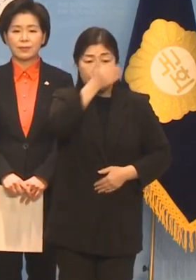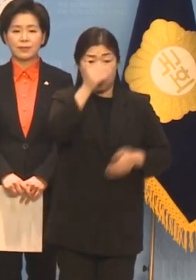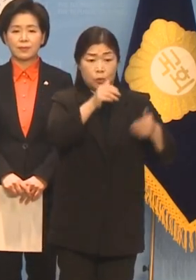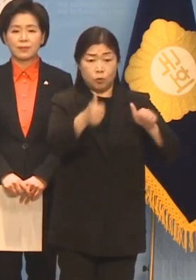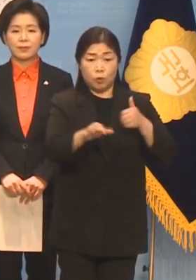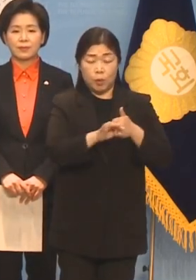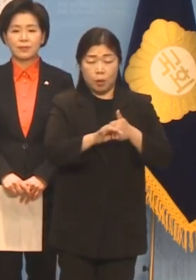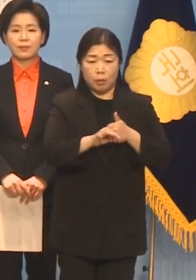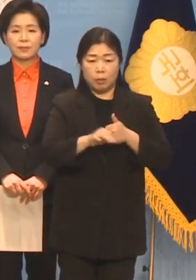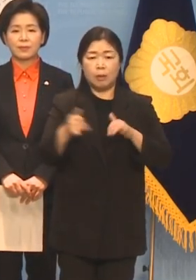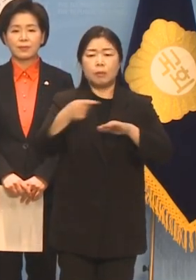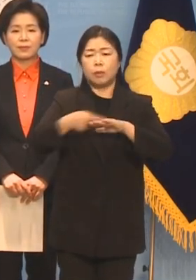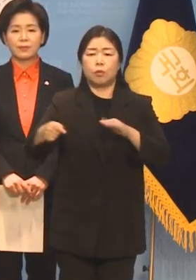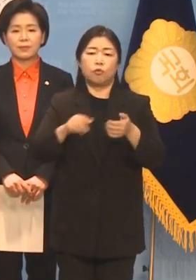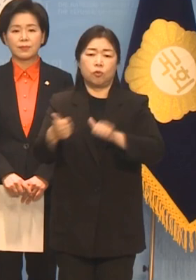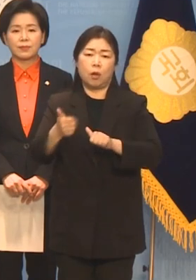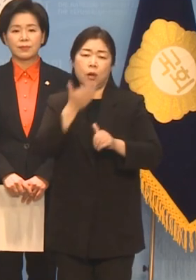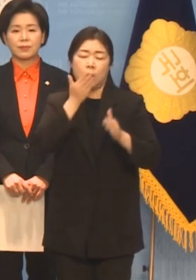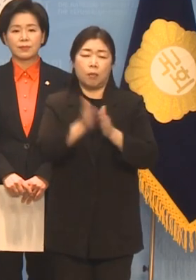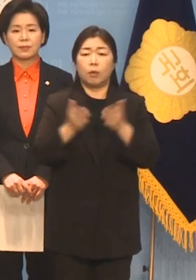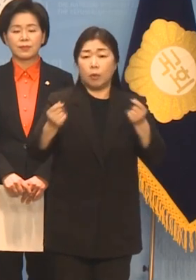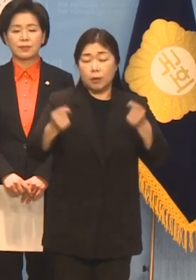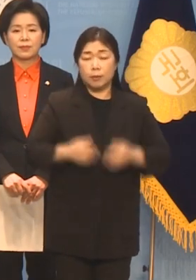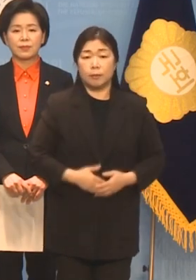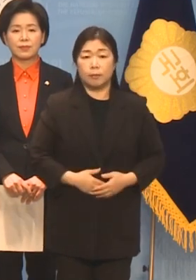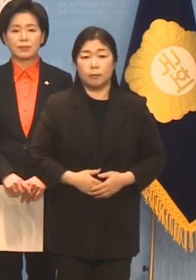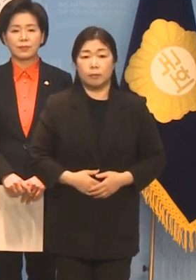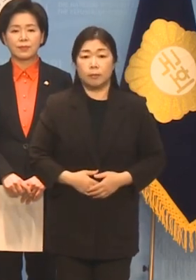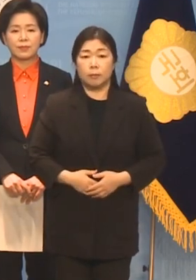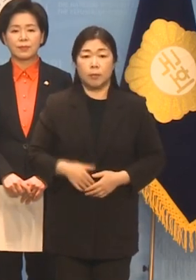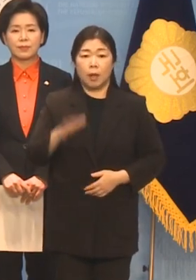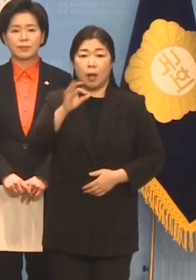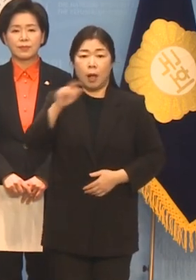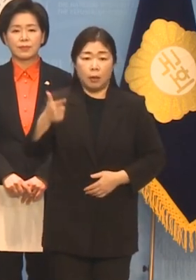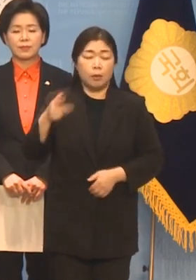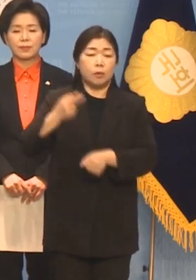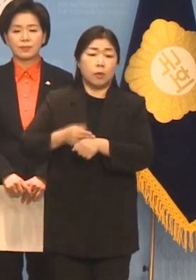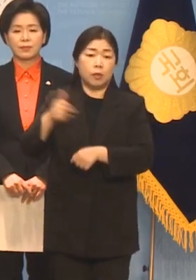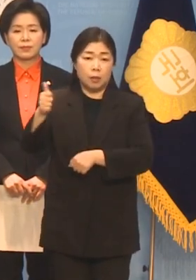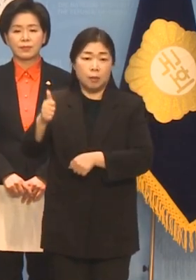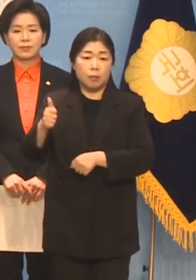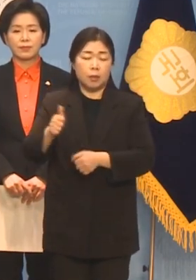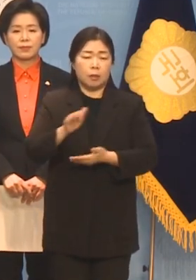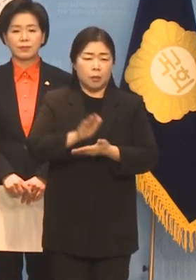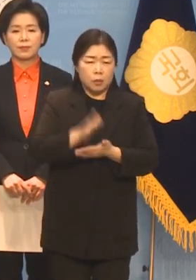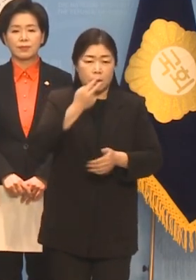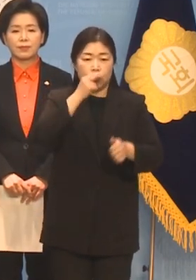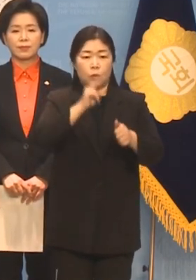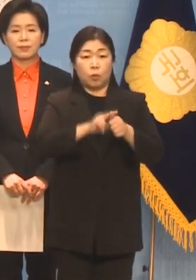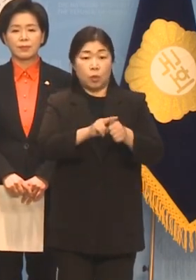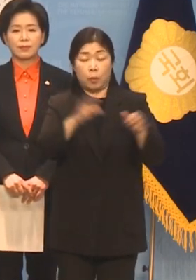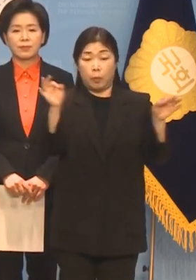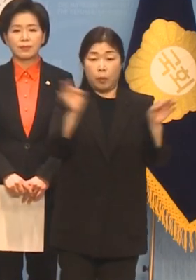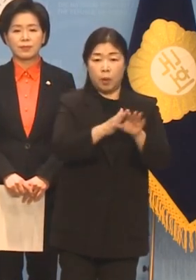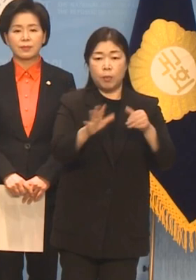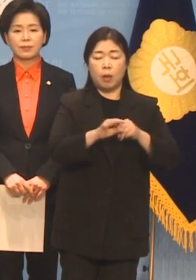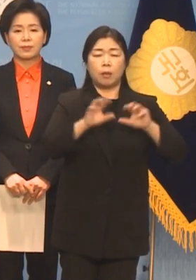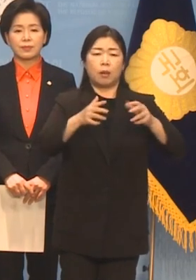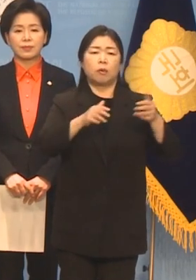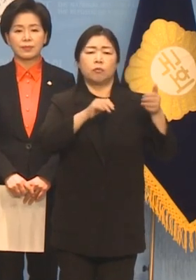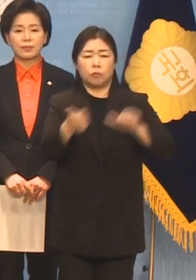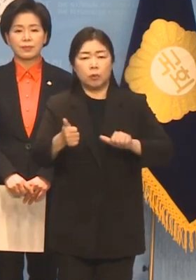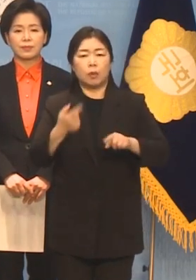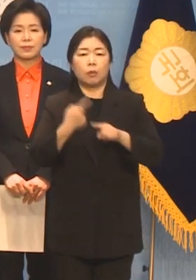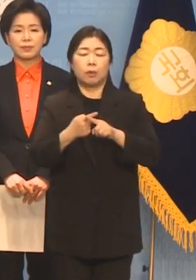죽으면 민족이 죽는다. 선생님은 열정과 도전 정신이 죽은 나라는 나라가 아니라고 말씀을 하신 것이 아닌가